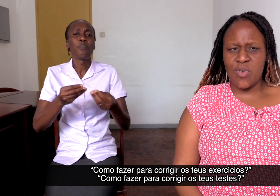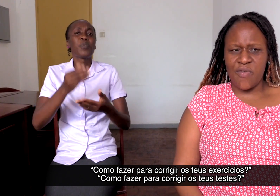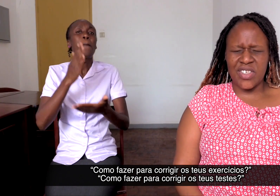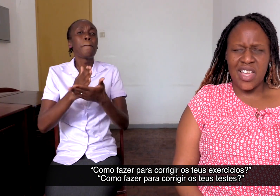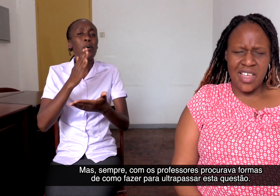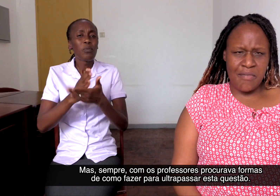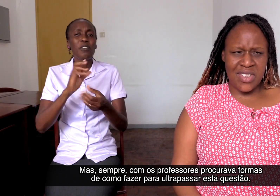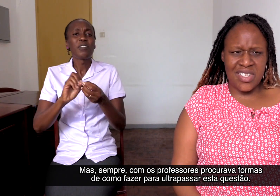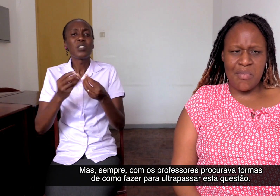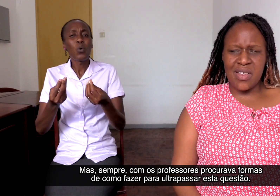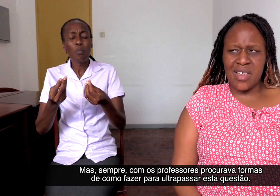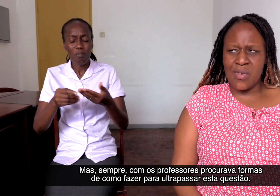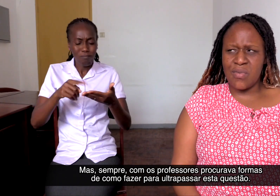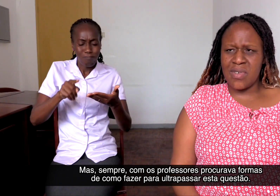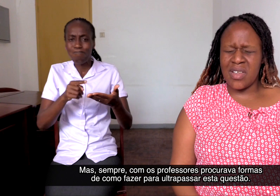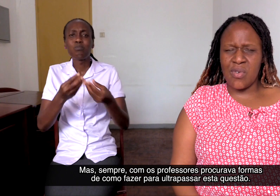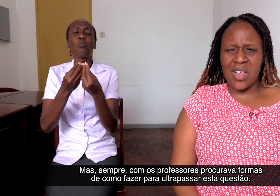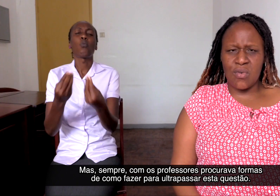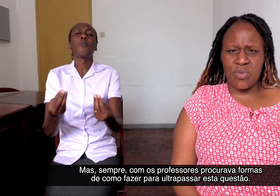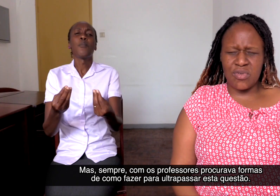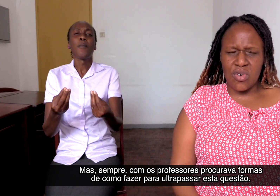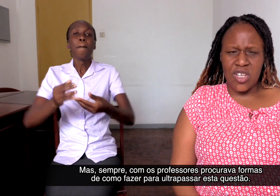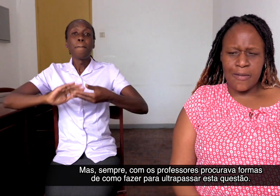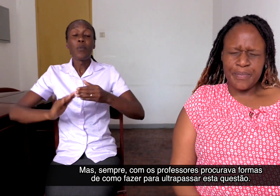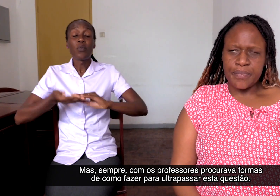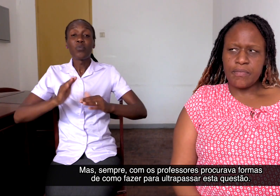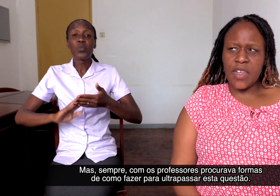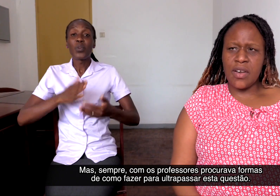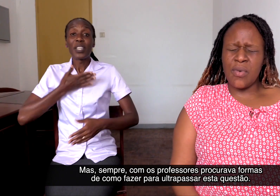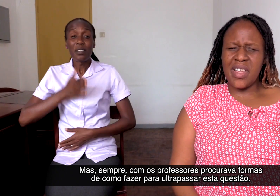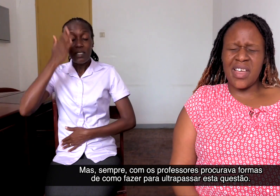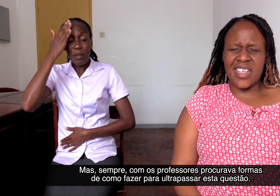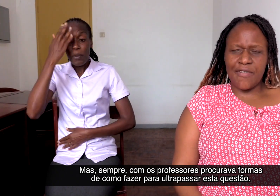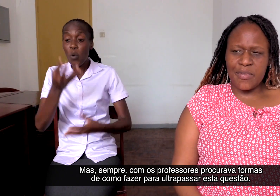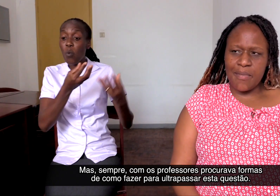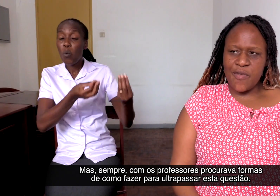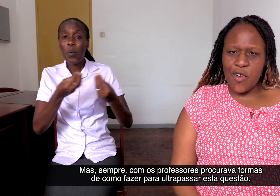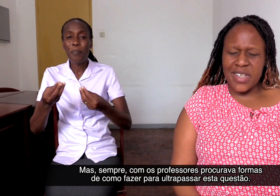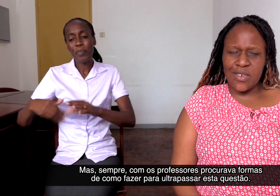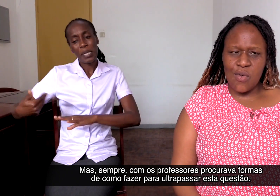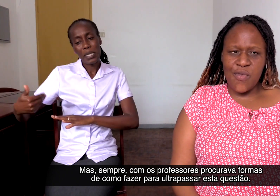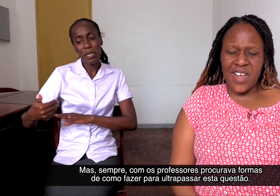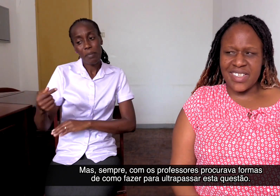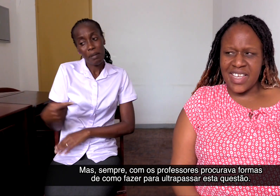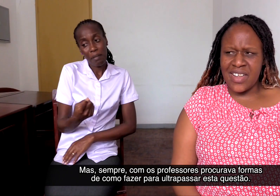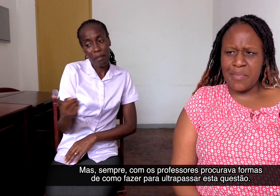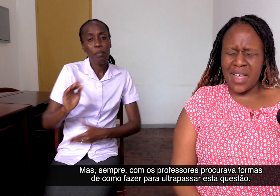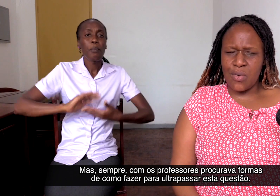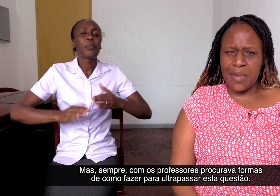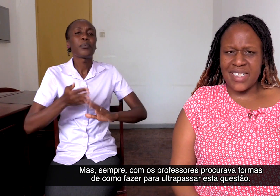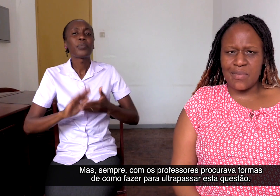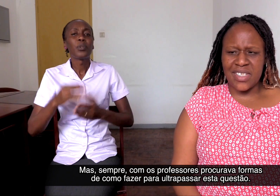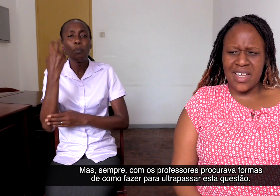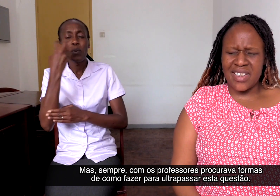testes, tuas provas? Mas sempre eu, não é, com os professores, não é, arranjávamos sempre formas de como fazer, né,